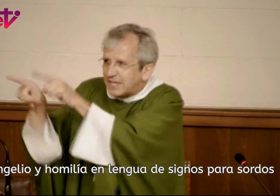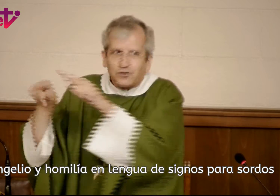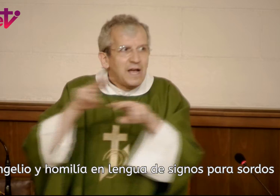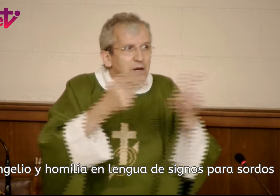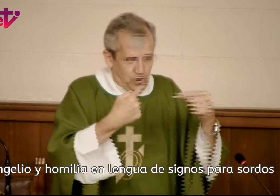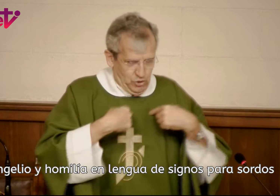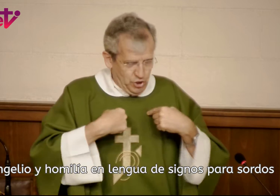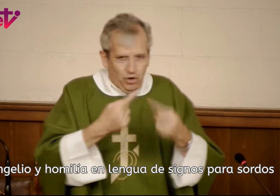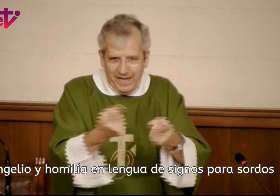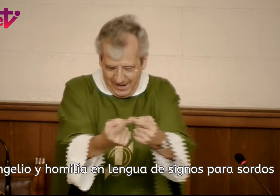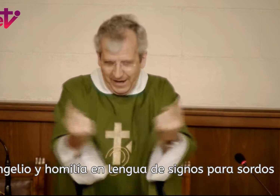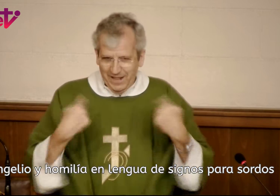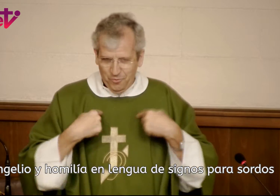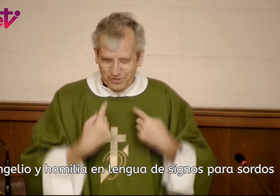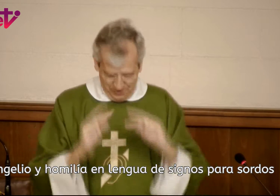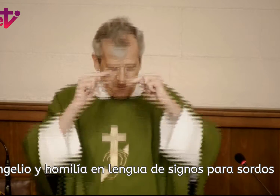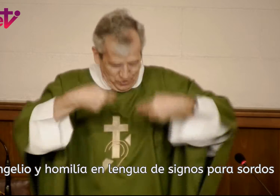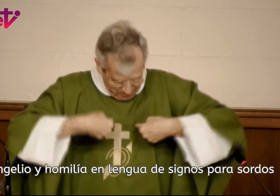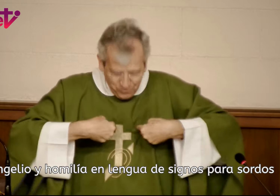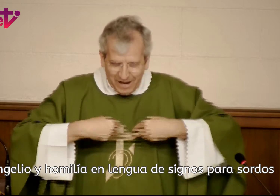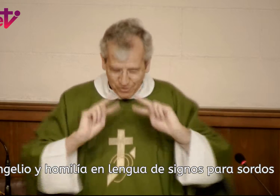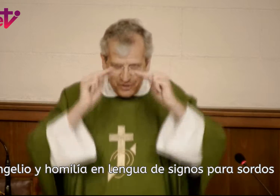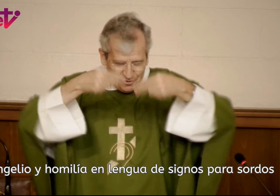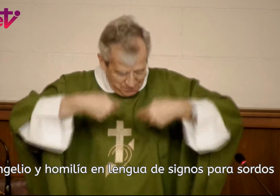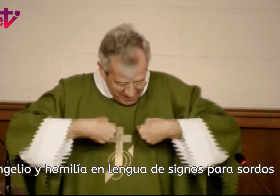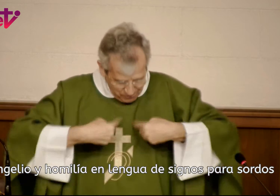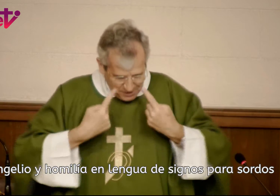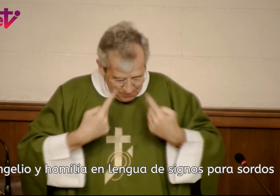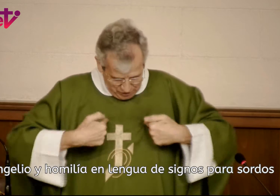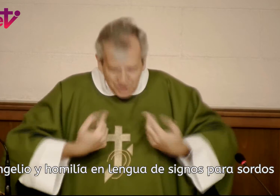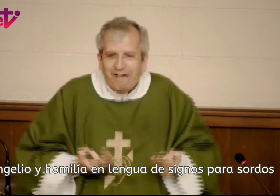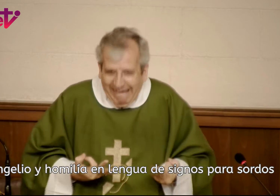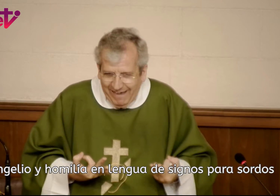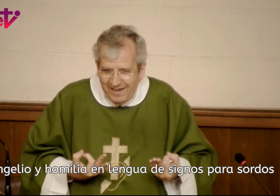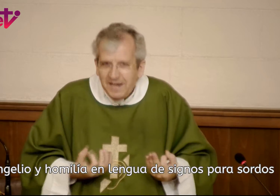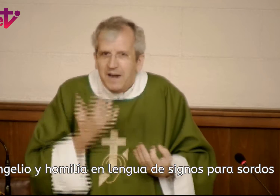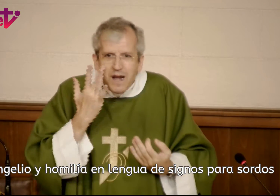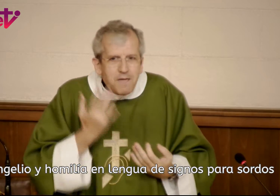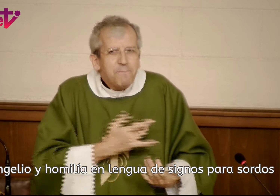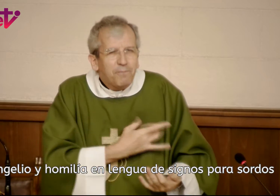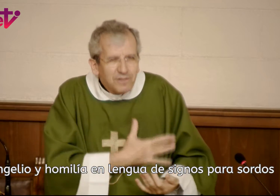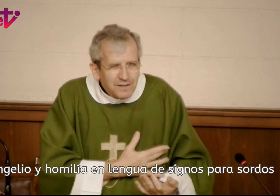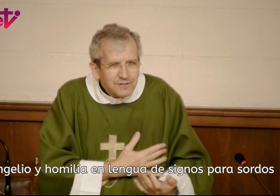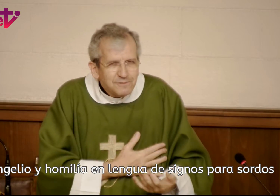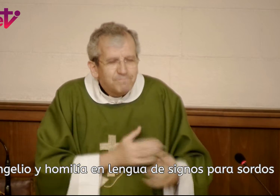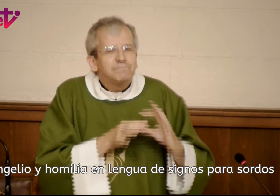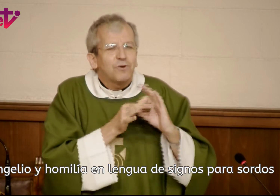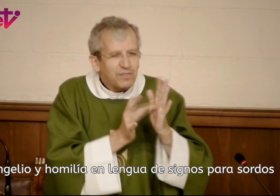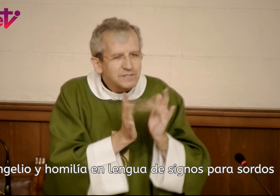fariseos, no, ¿yo qué? Cada uno nos preguntamos, nos miramos y decimos, ¿y yo qué? ¿Limpio por dentro? ¿Mi corazón está